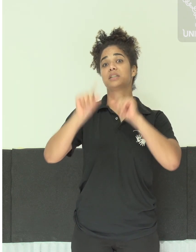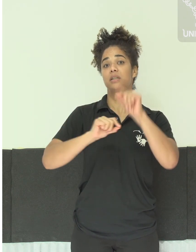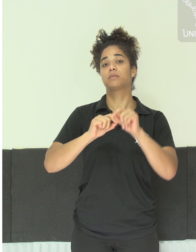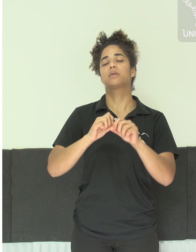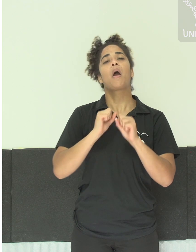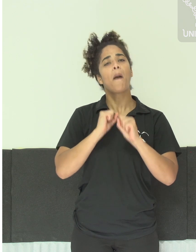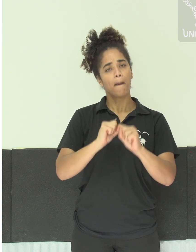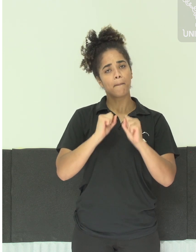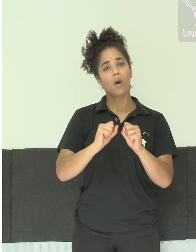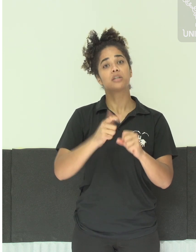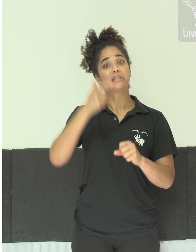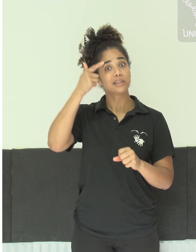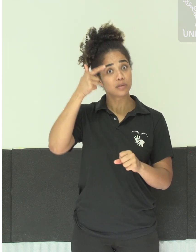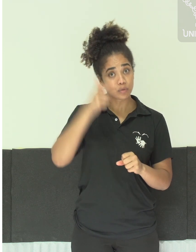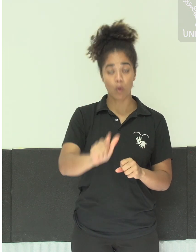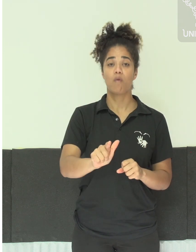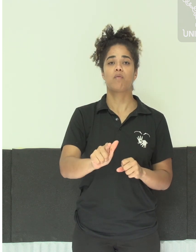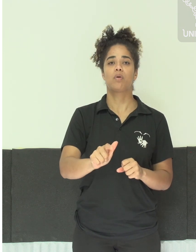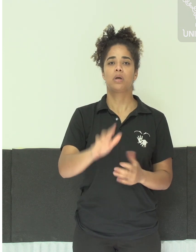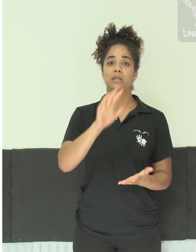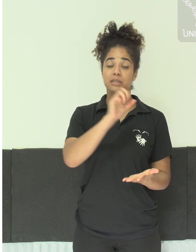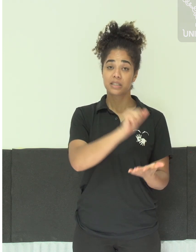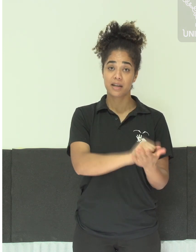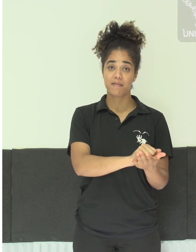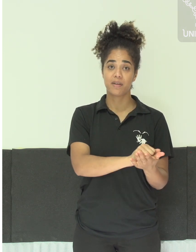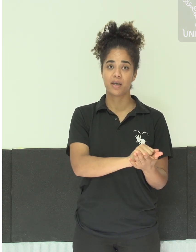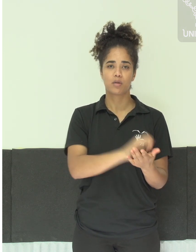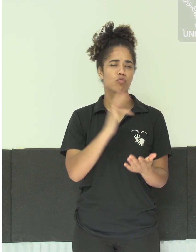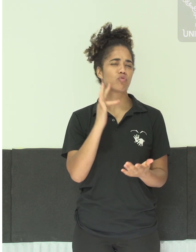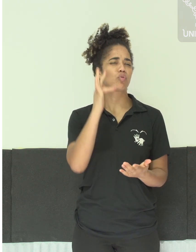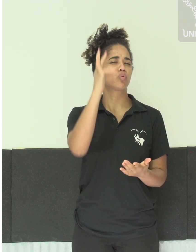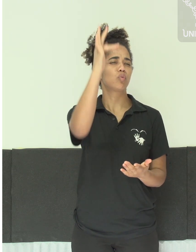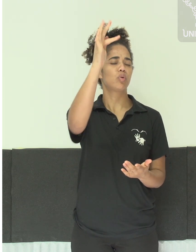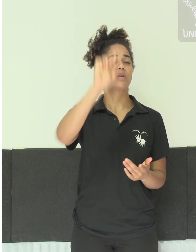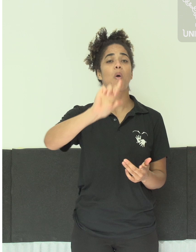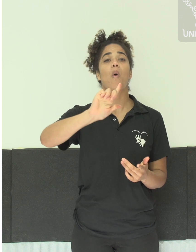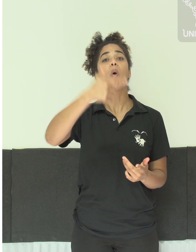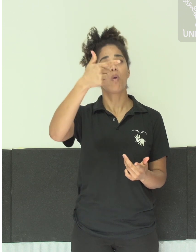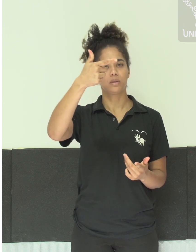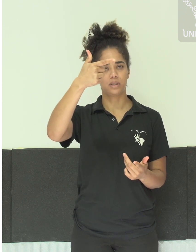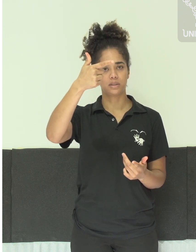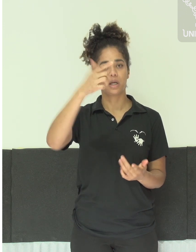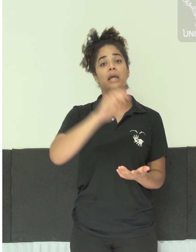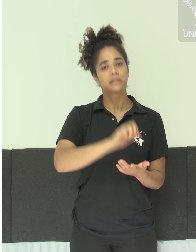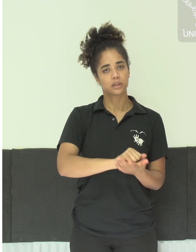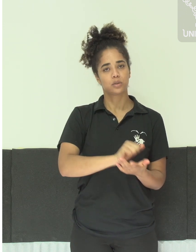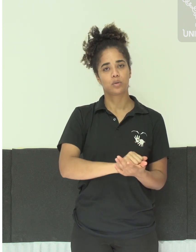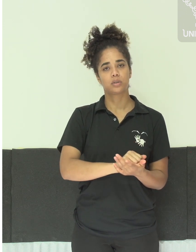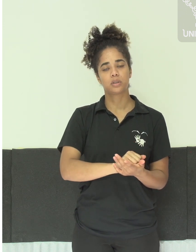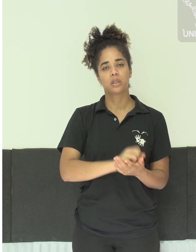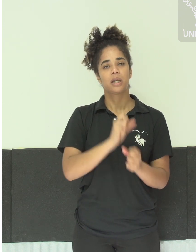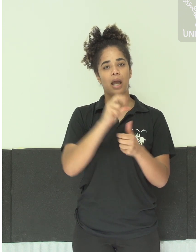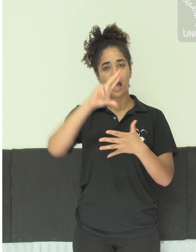em processos seletivos que vierem a ser futuramente ofertadas pela UNILA, como,